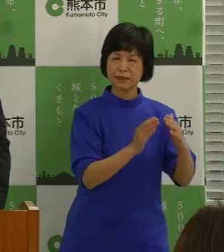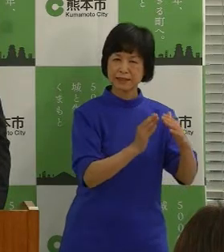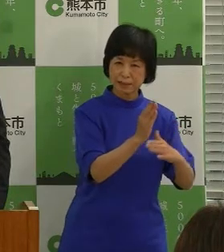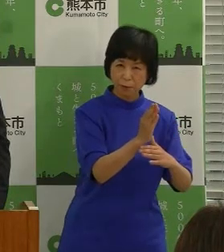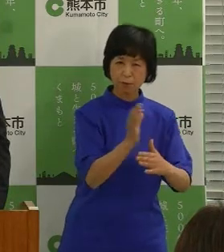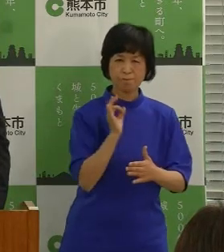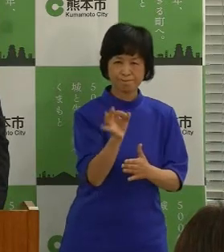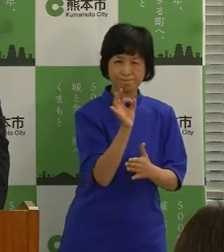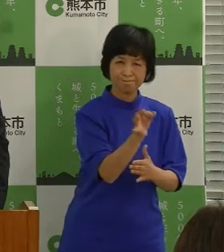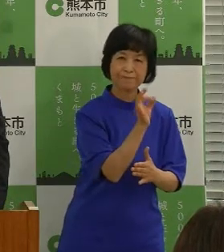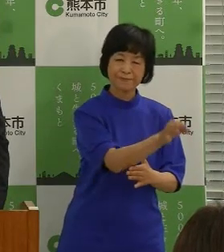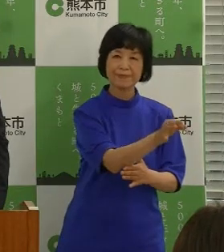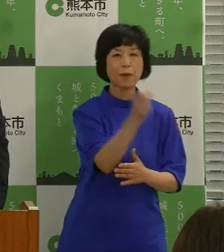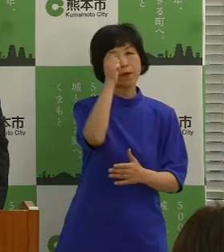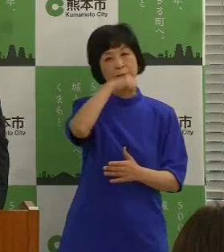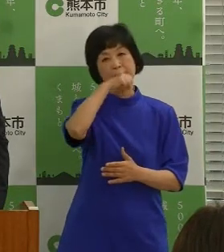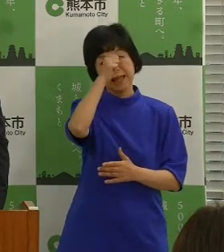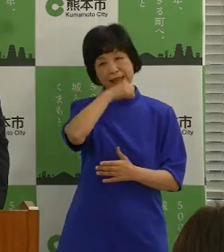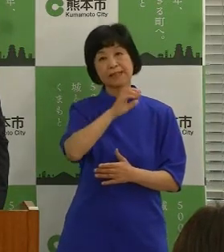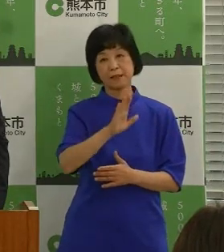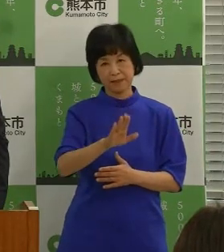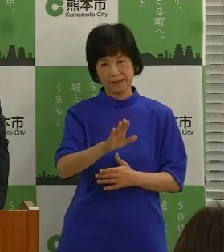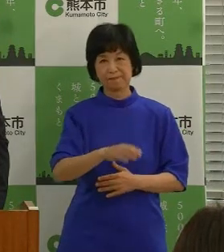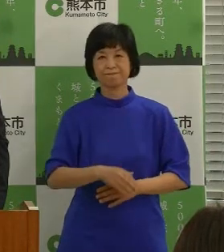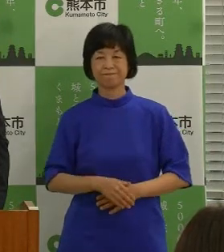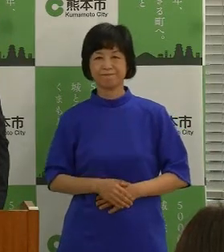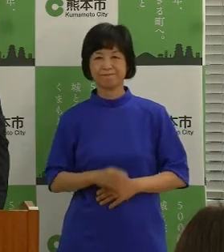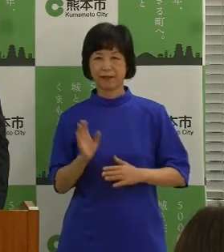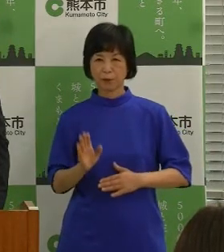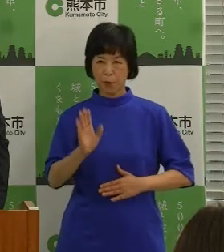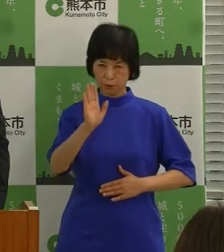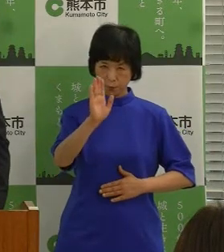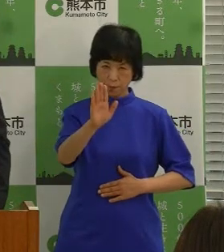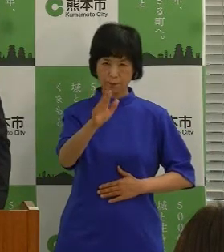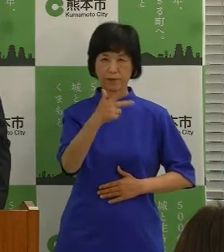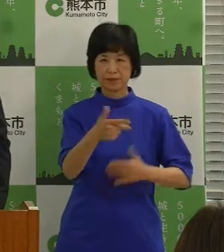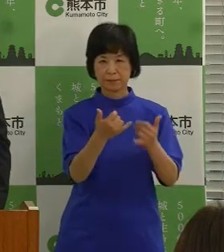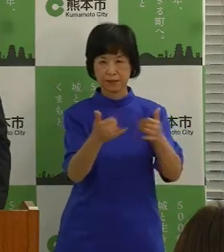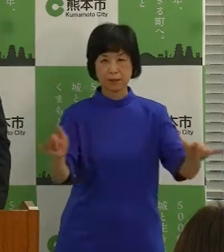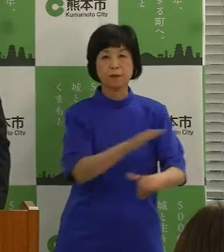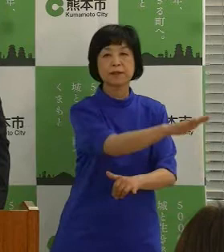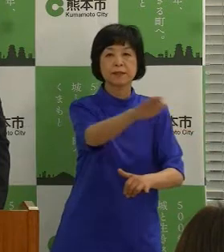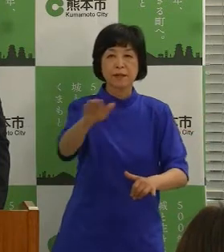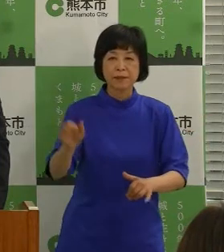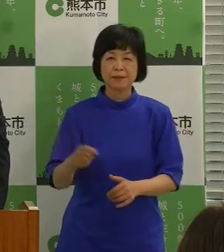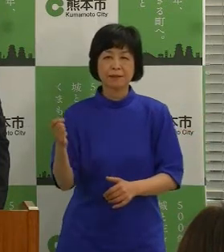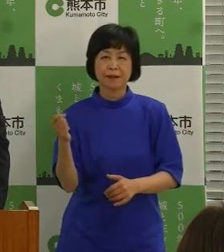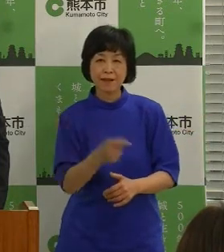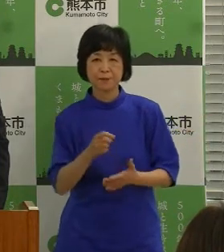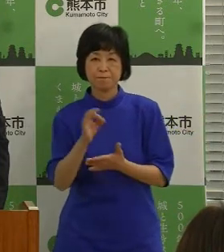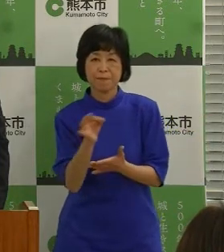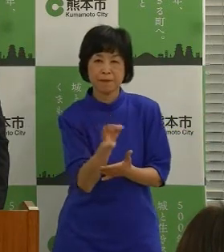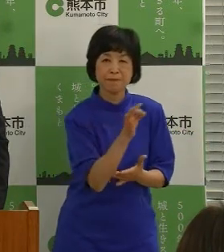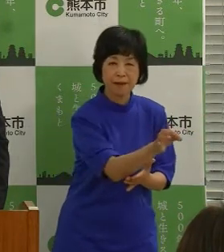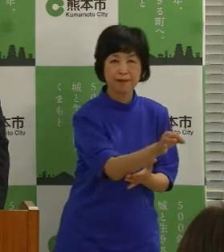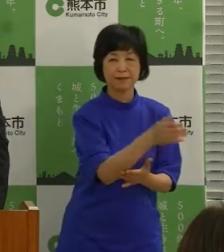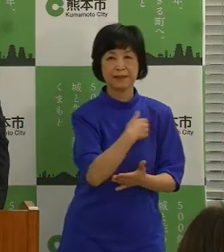付を予定しております。今後も市民の皆様に一刻も早くお届けできるよう